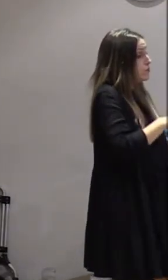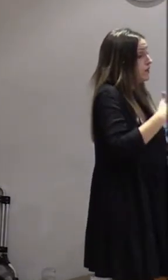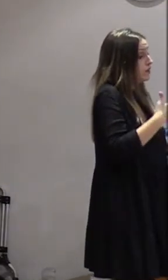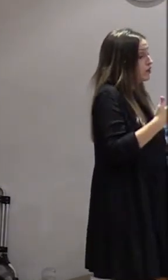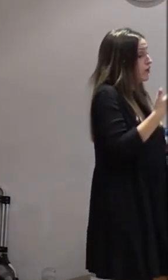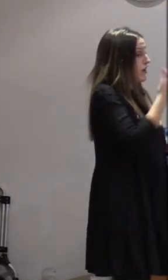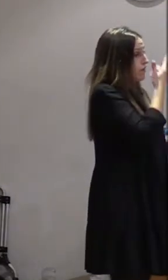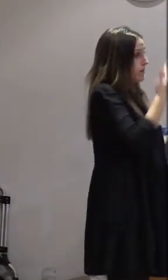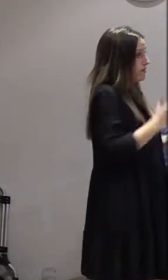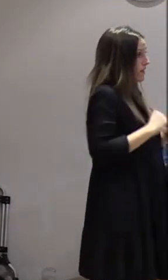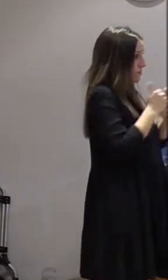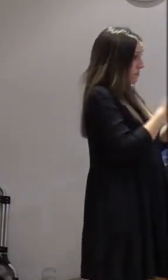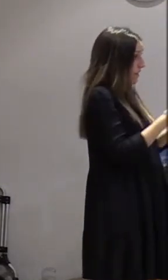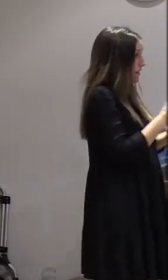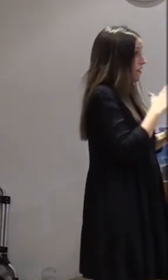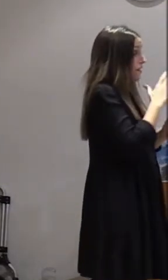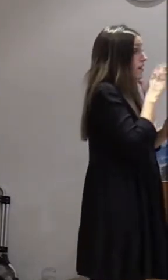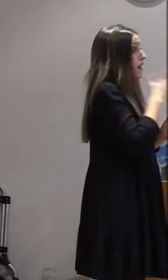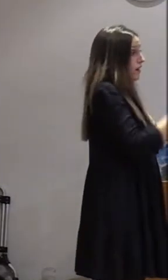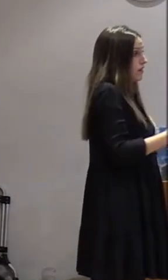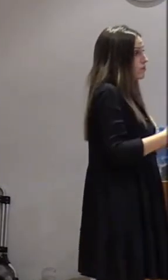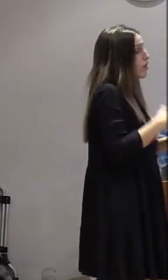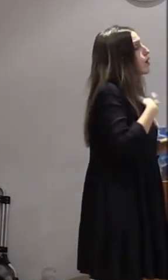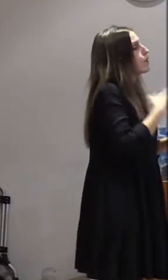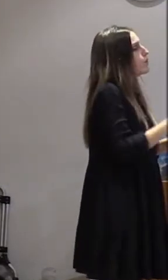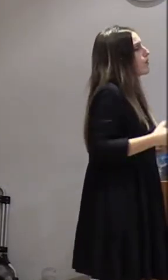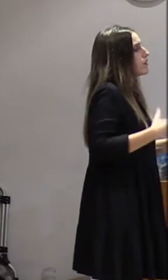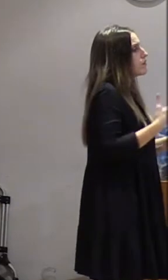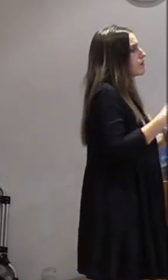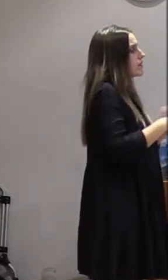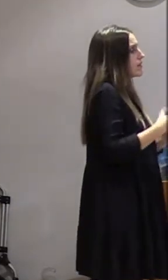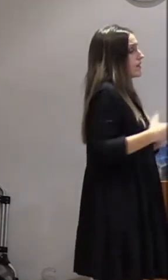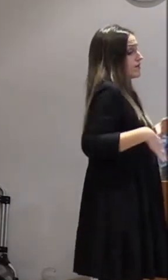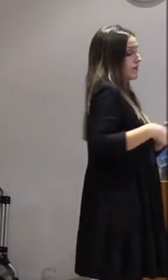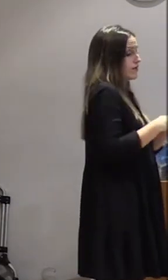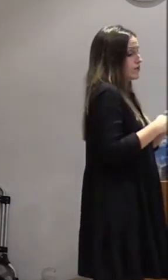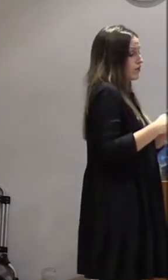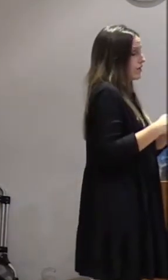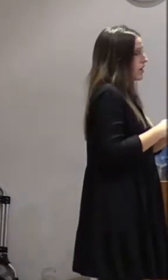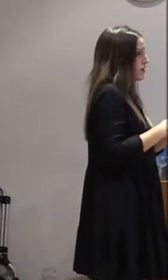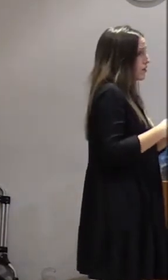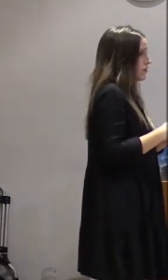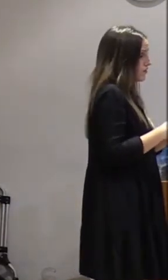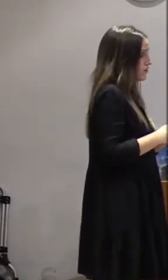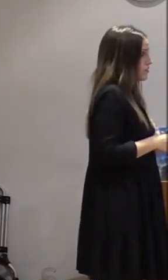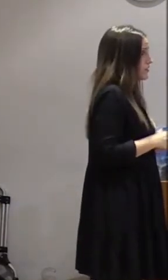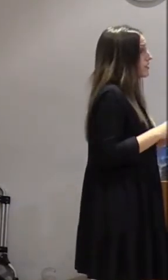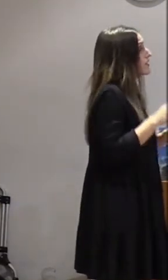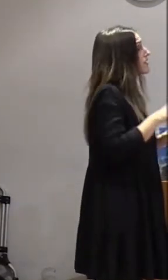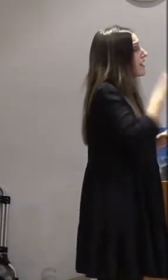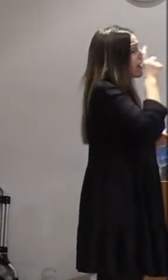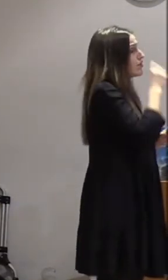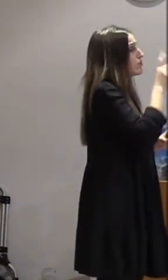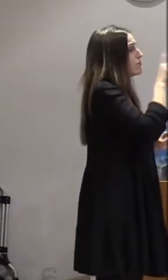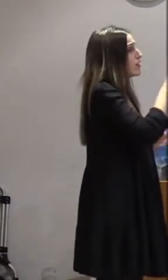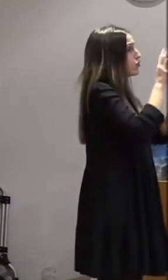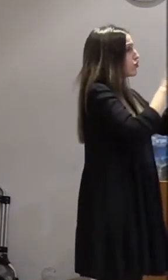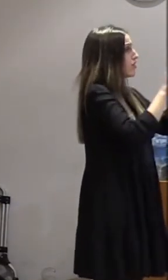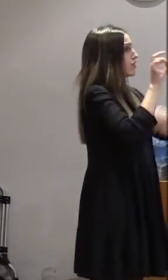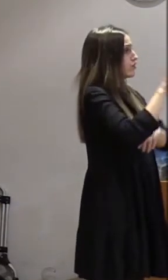motivos que él hace, se puede establecer una buena correlación de una gran erupción volcánica que fue la del año 1815